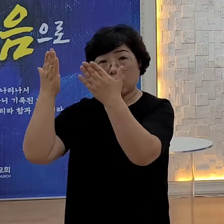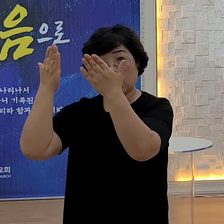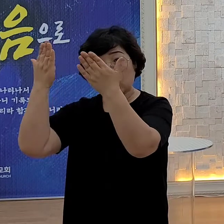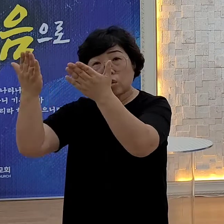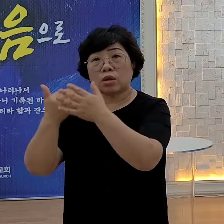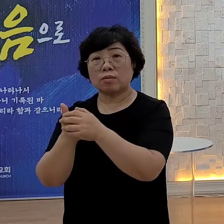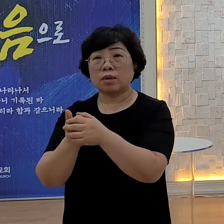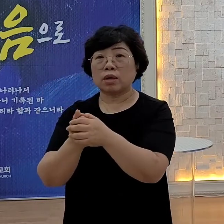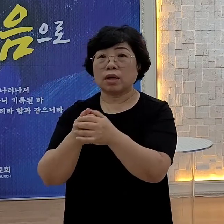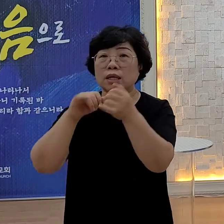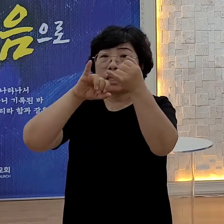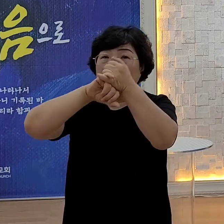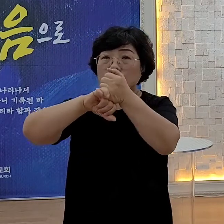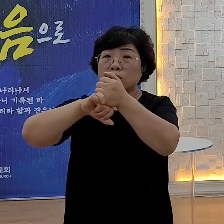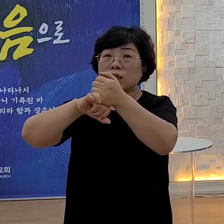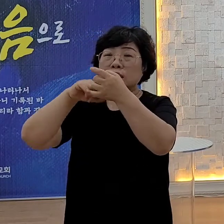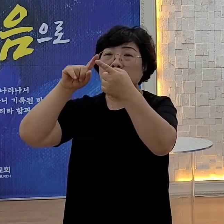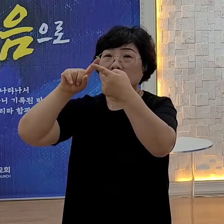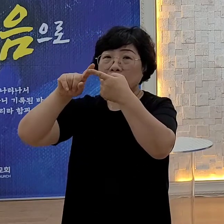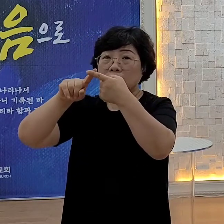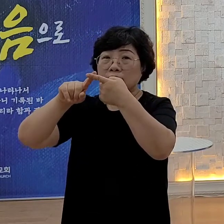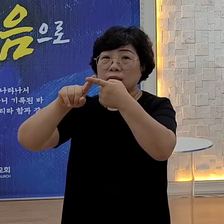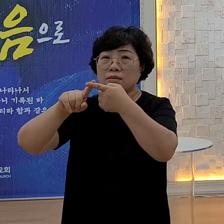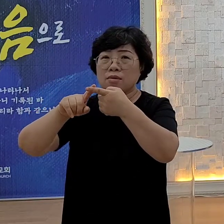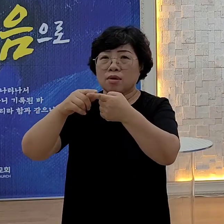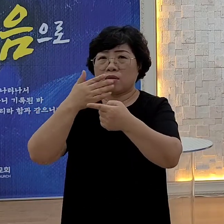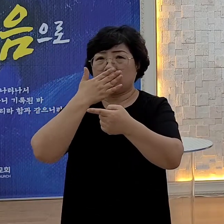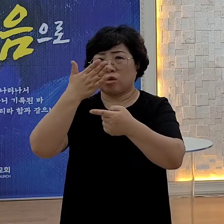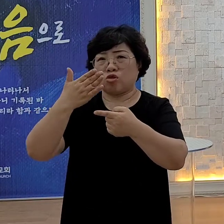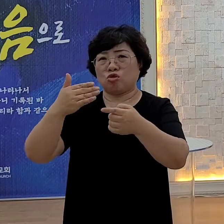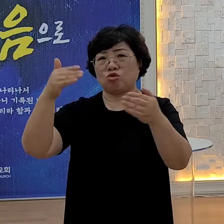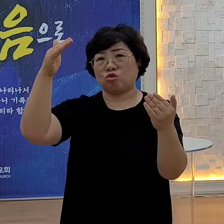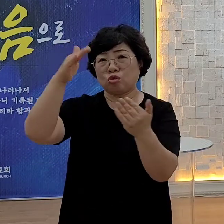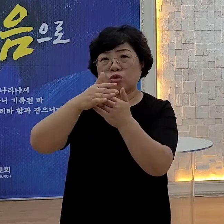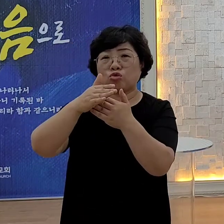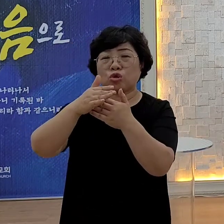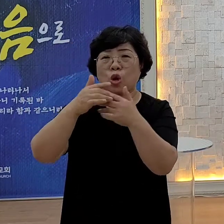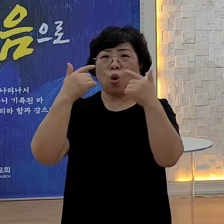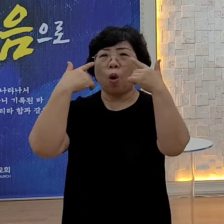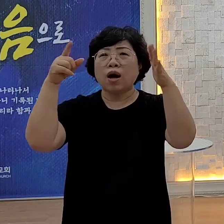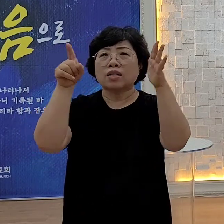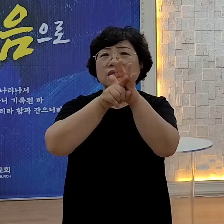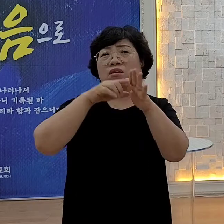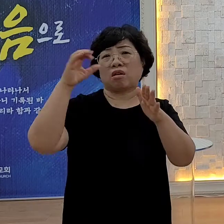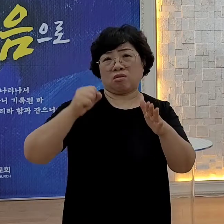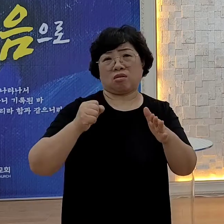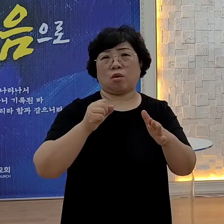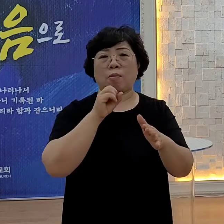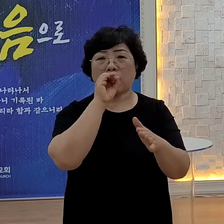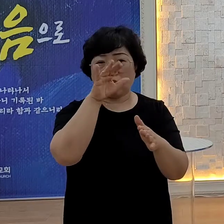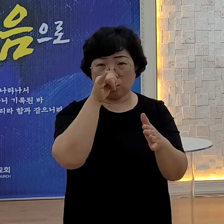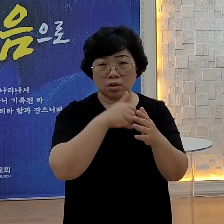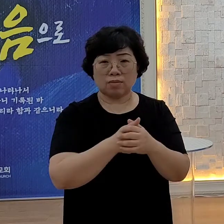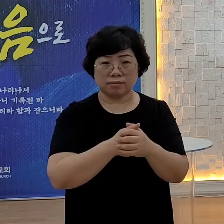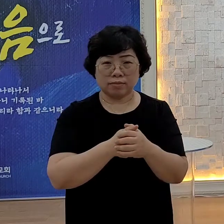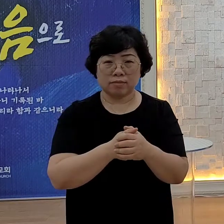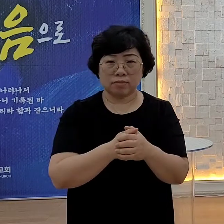하나님께 영광을 돌리며 약속하신 그것을 또한 능히 이루실 줄을 확신하였으니